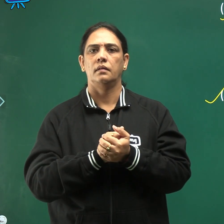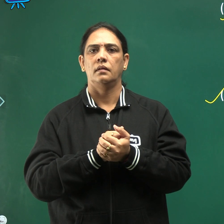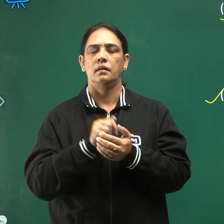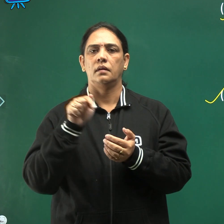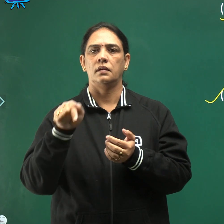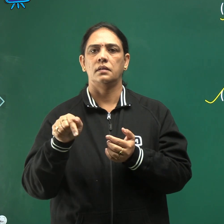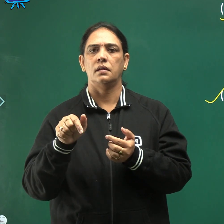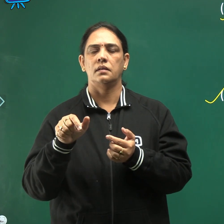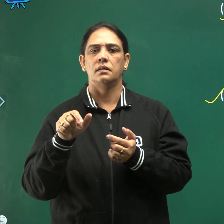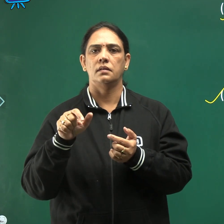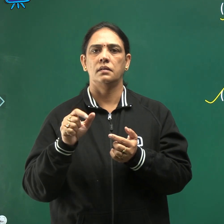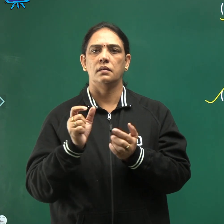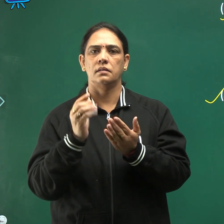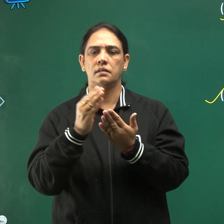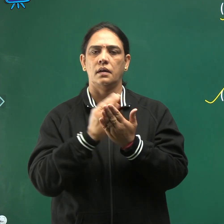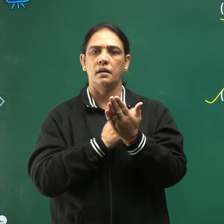किसी श्रेणी में